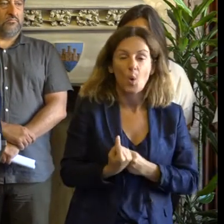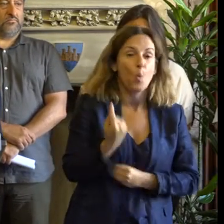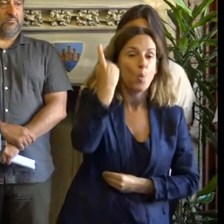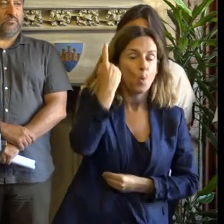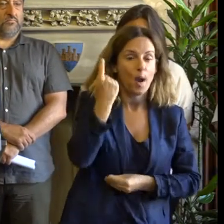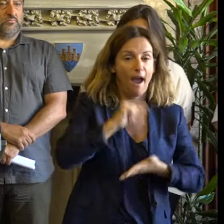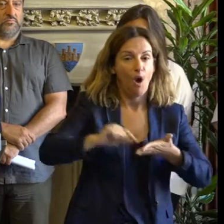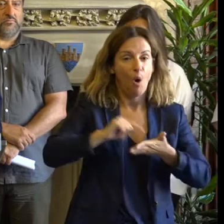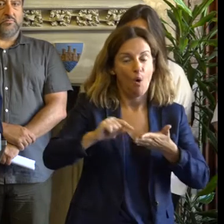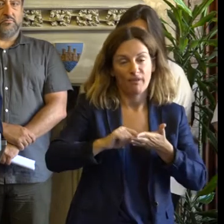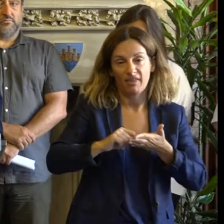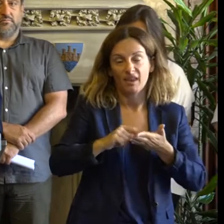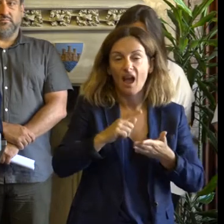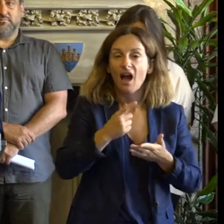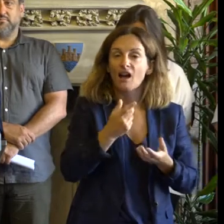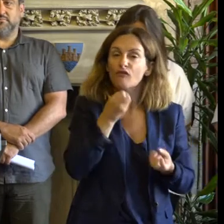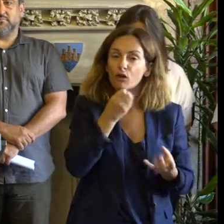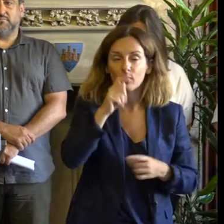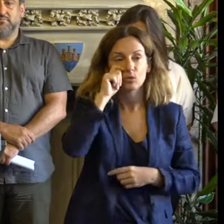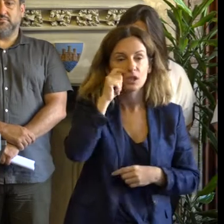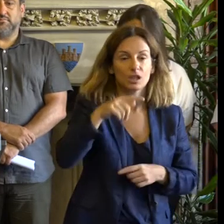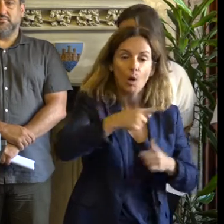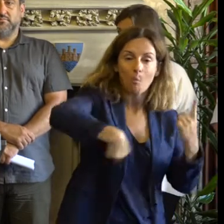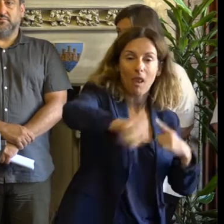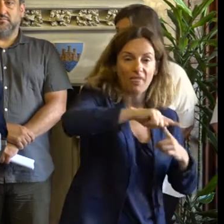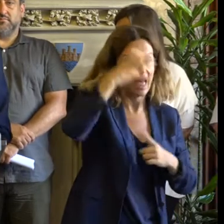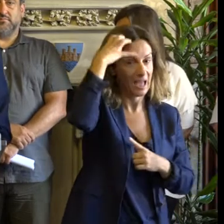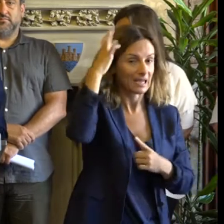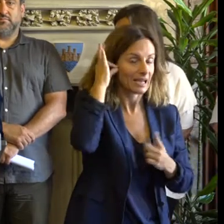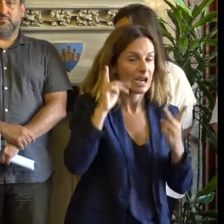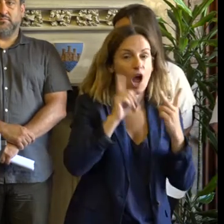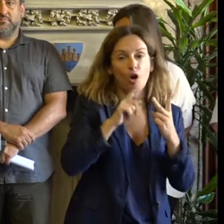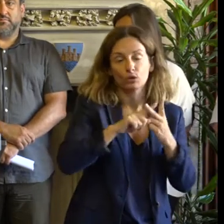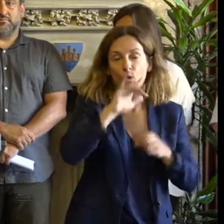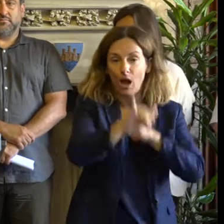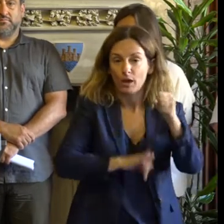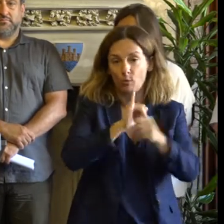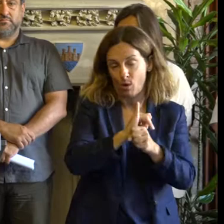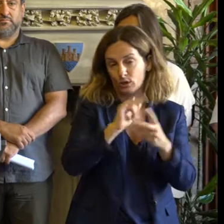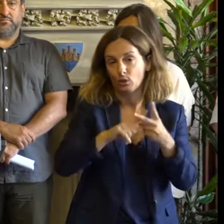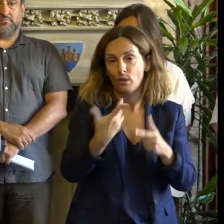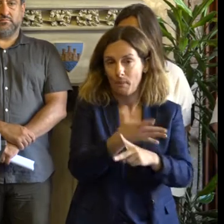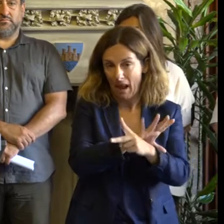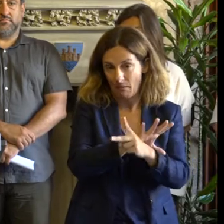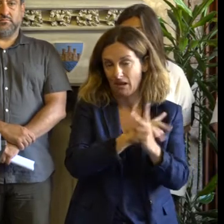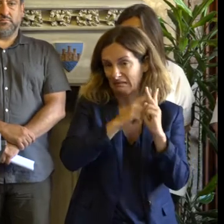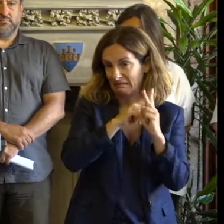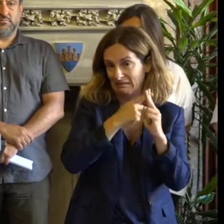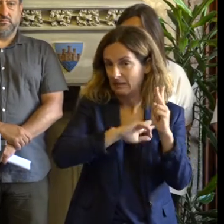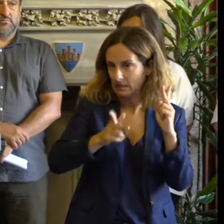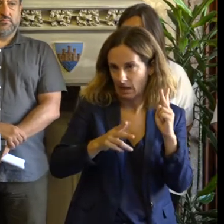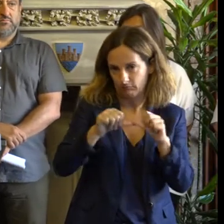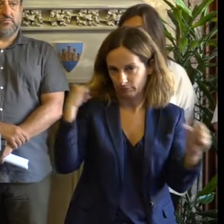turística a la plaça de la Reina, una en el Port de Palma i una a l'aeroport. No? I quan des d'aquesta àrea precisament se va fer